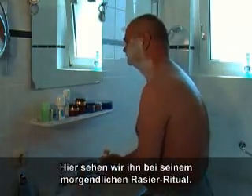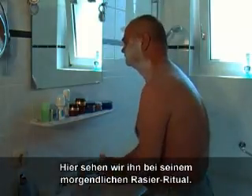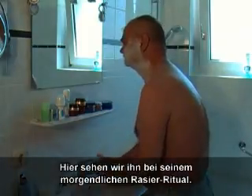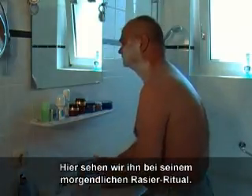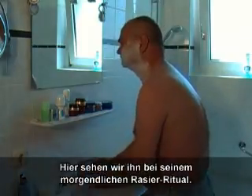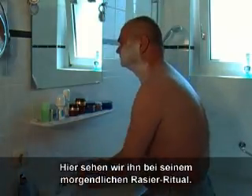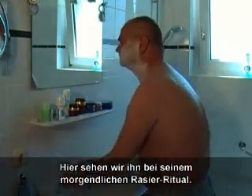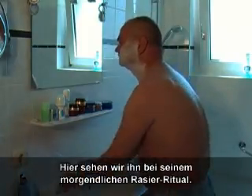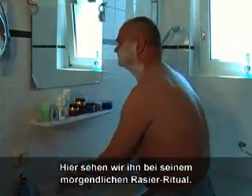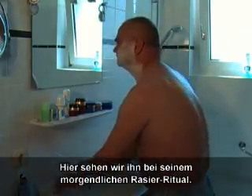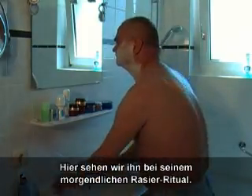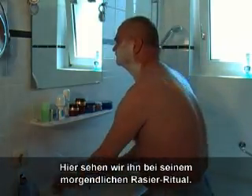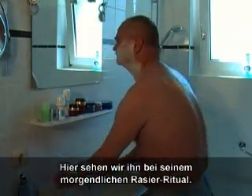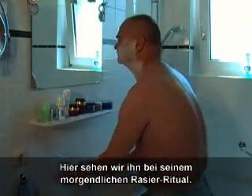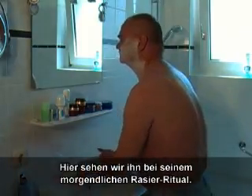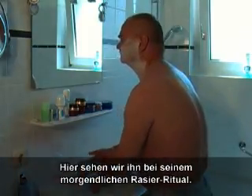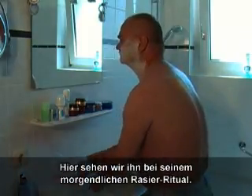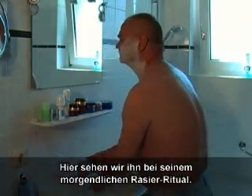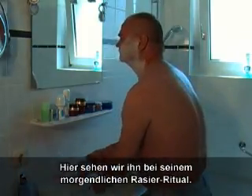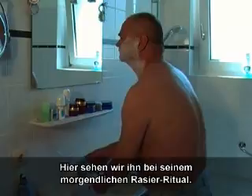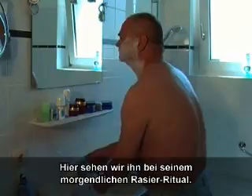Hier sehen wir ihn bei seinem morgendlichen Rasierritual.